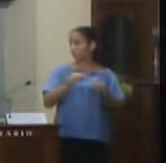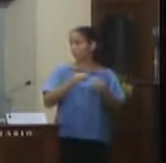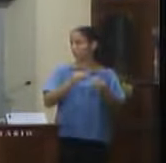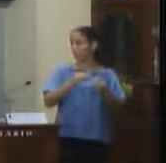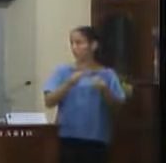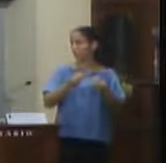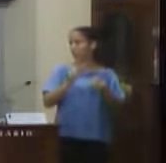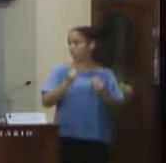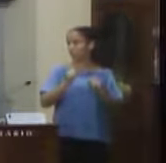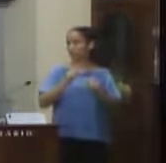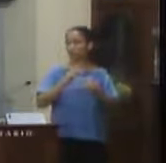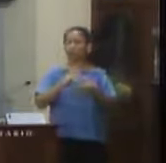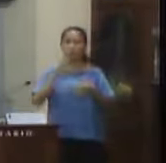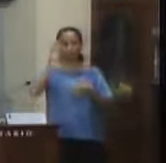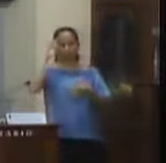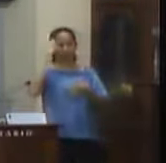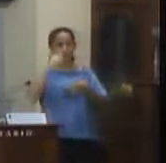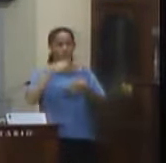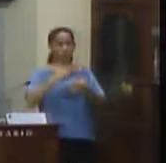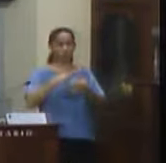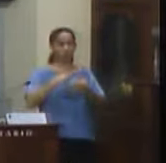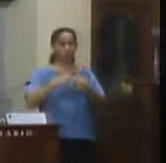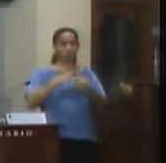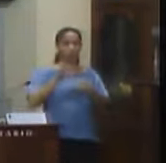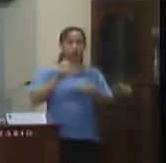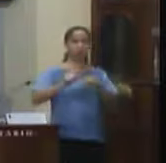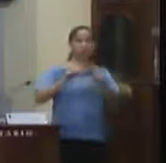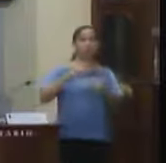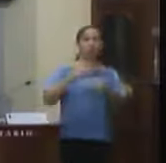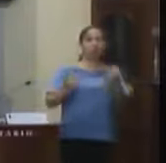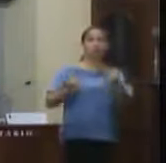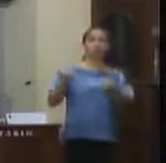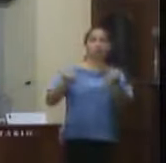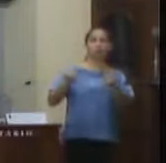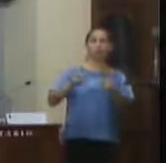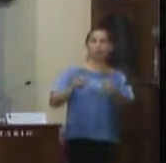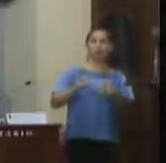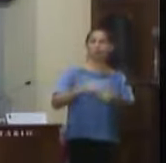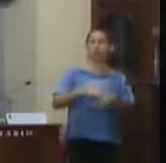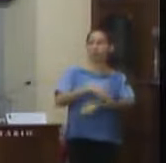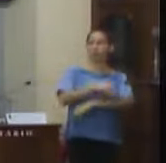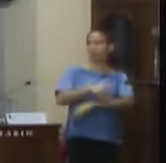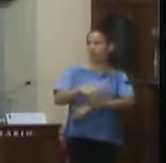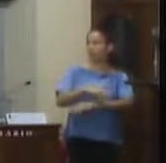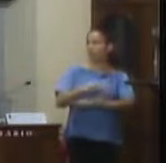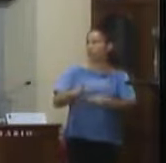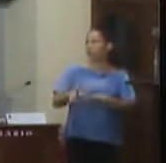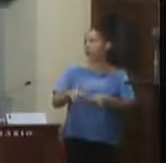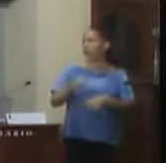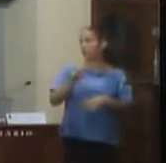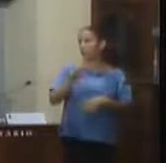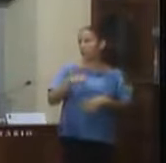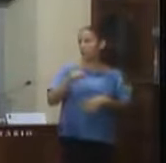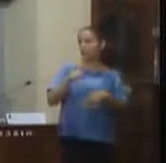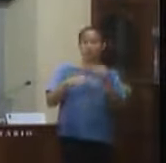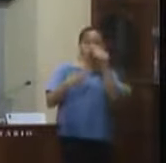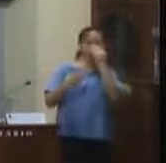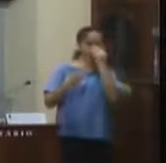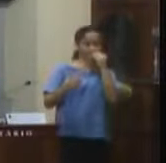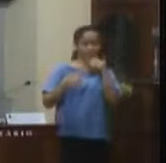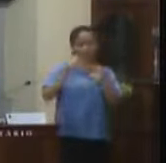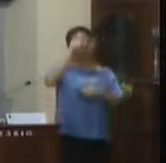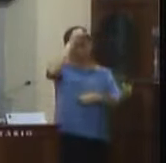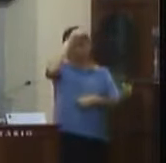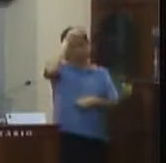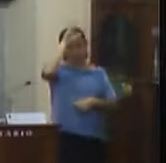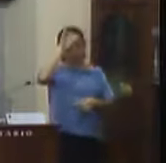para que ele possa tomar a providência de recolher o veículo para não colocar em via pública, e aí sim o poder